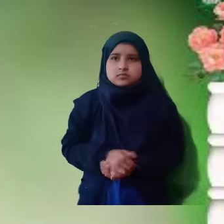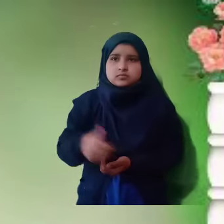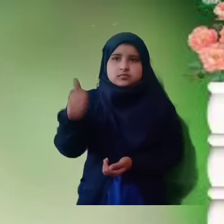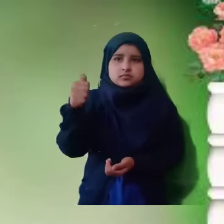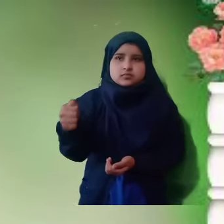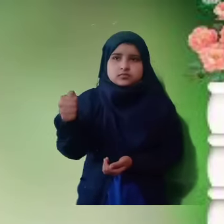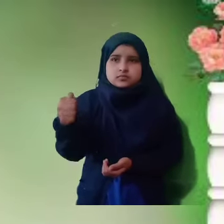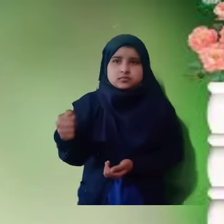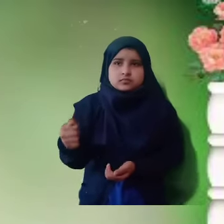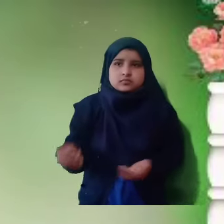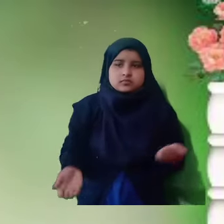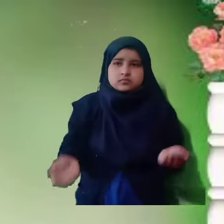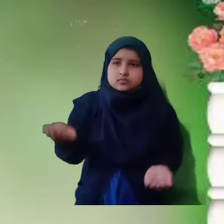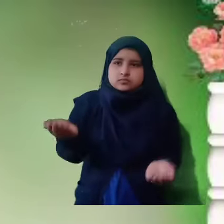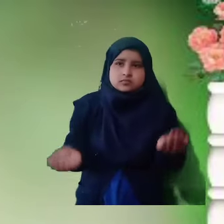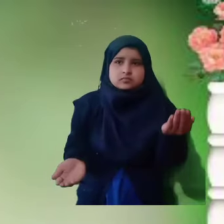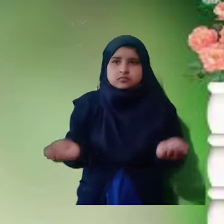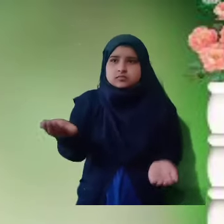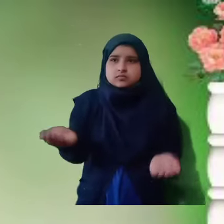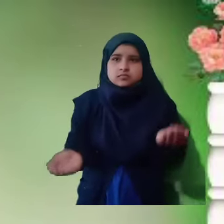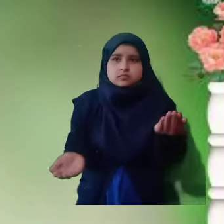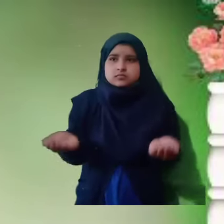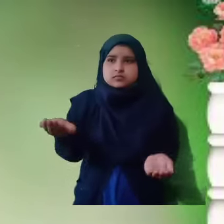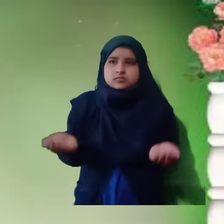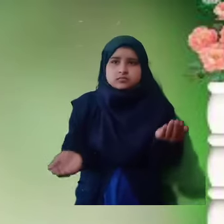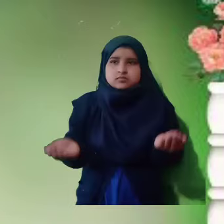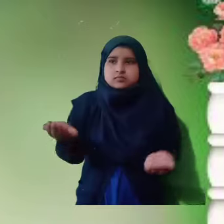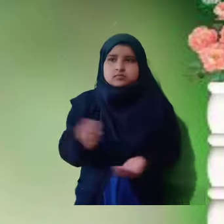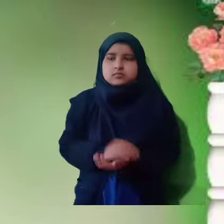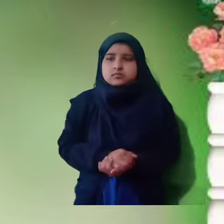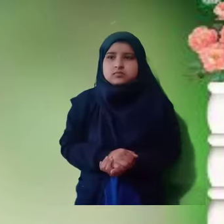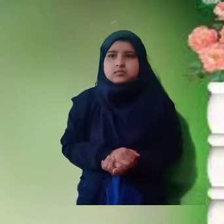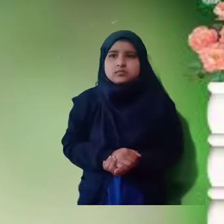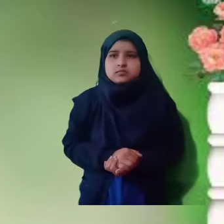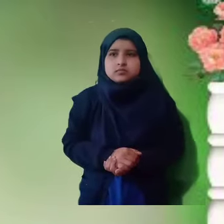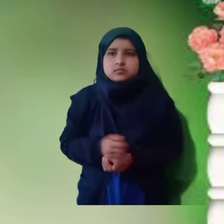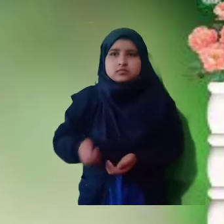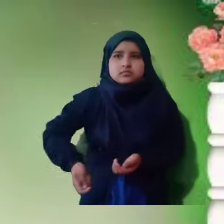मिकदार, के कौन सा ऊपर नीचे है उसको तोड़ना,